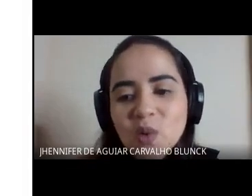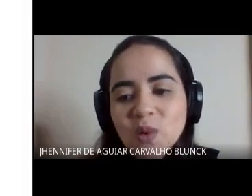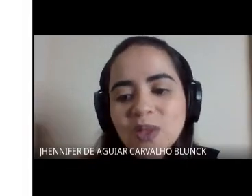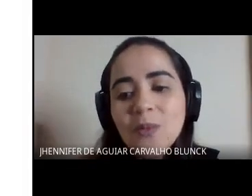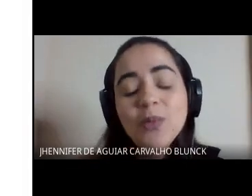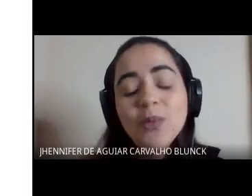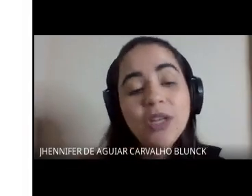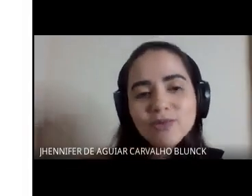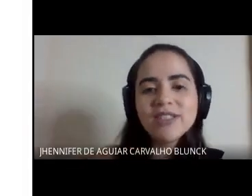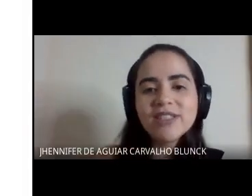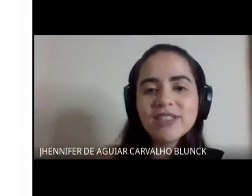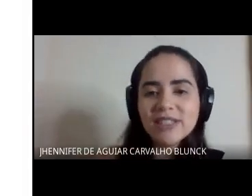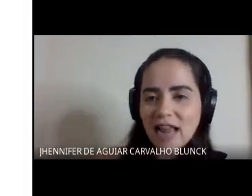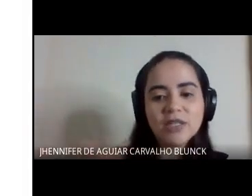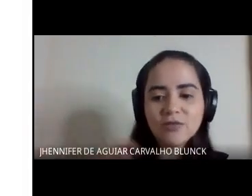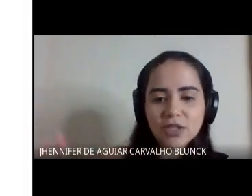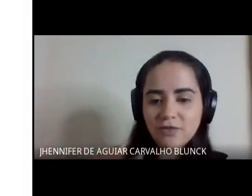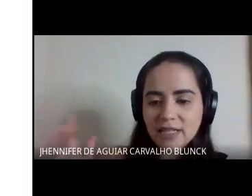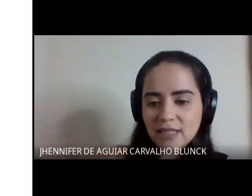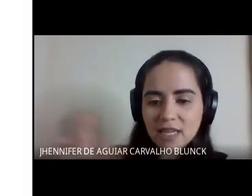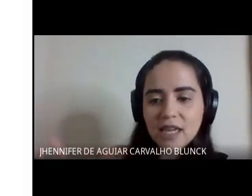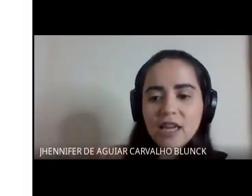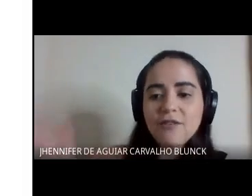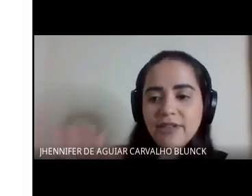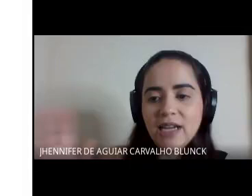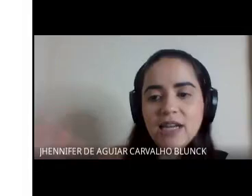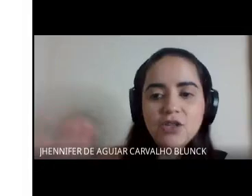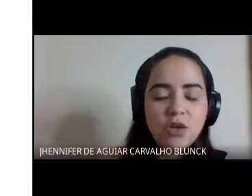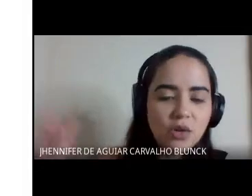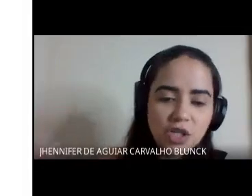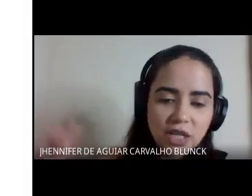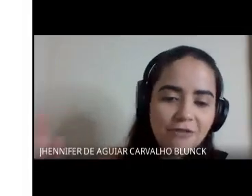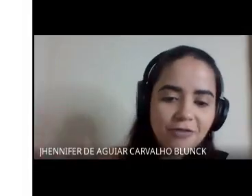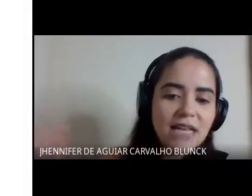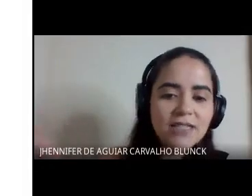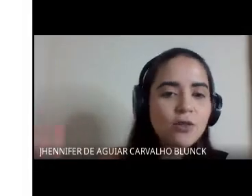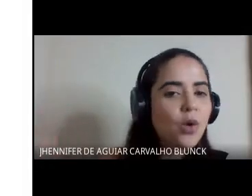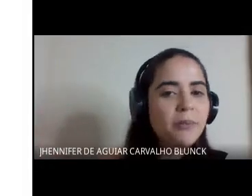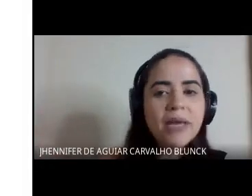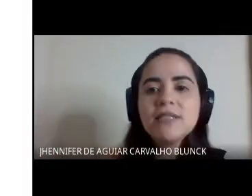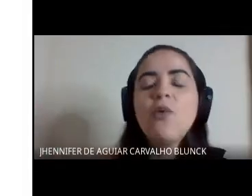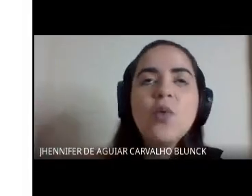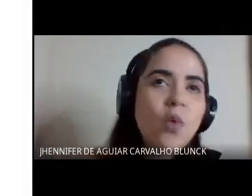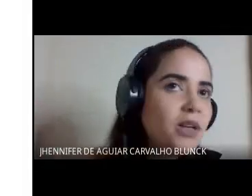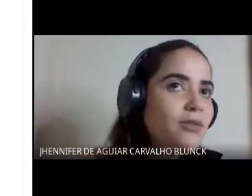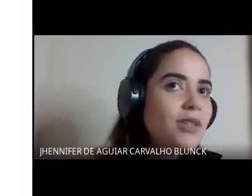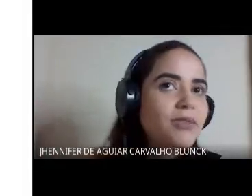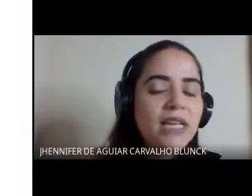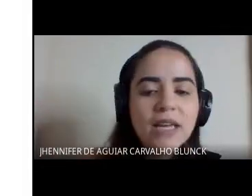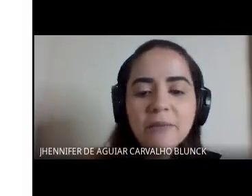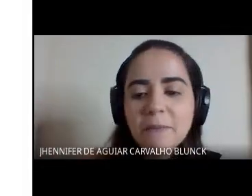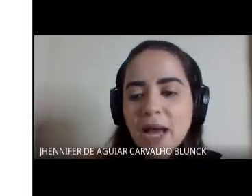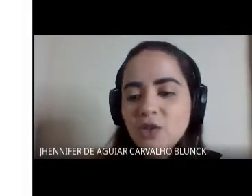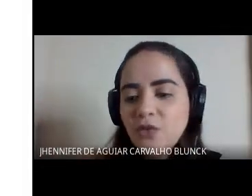do surdo. Então, por isso os sinais, porque se você tivesse que fazer a datilologia da frase toda, pensa o quanto